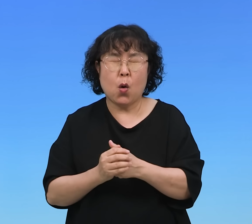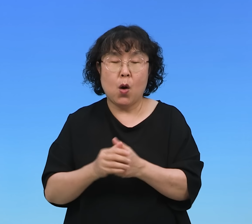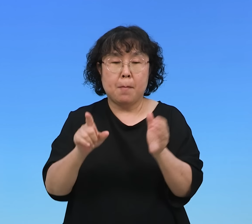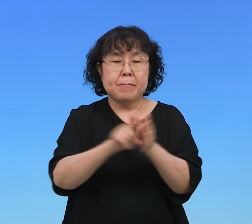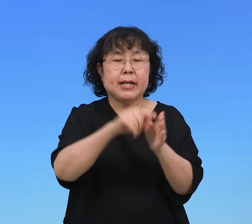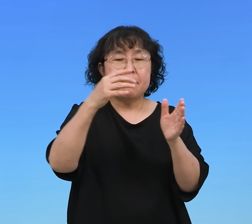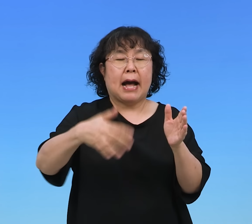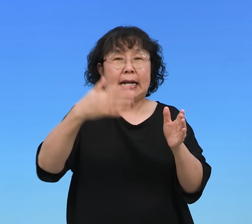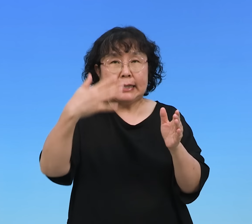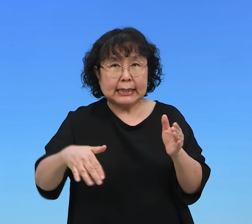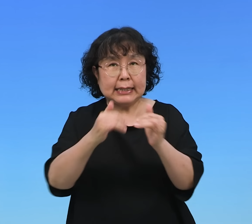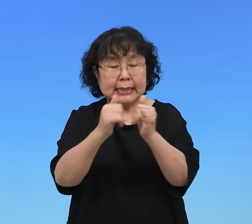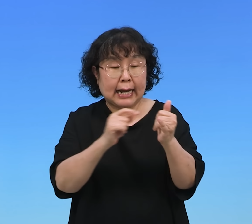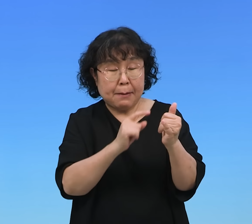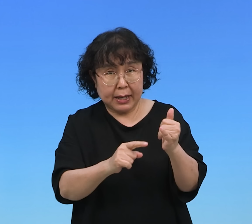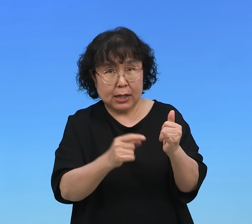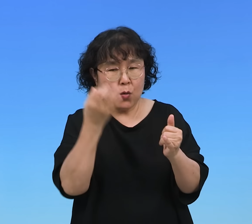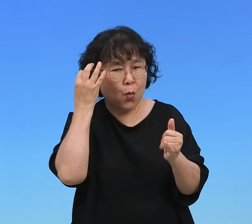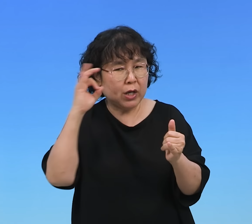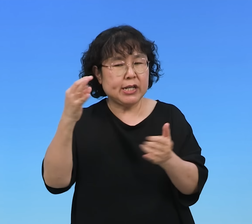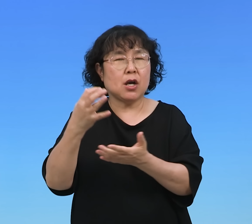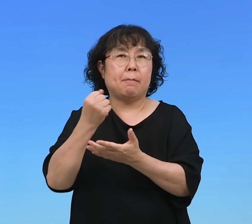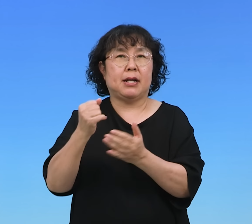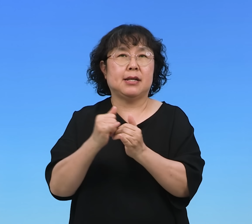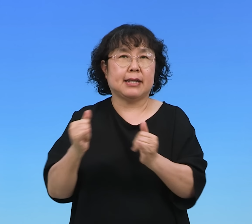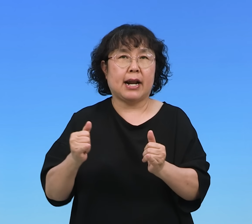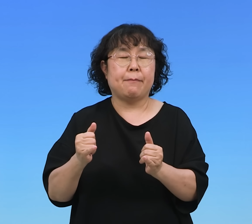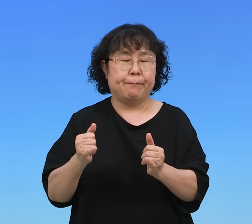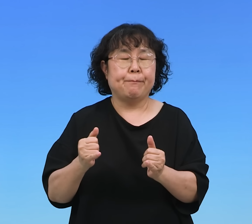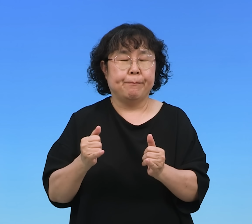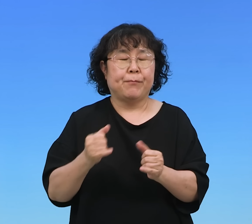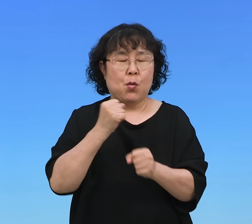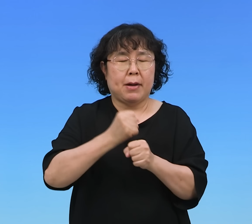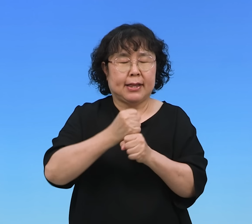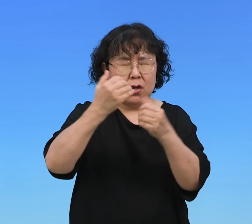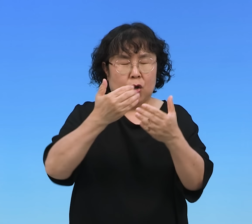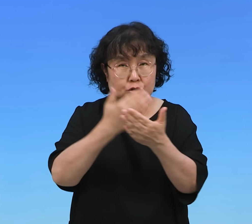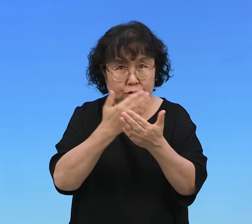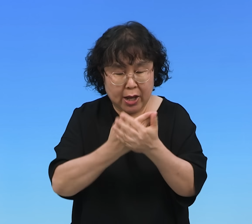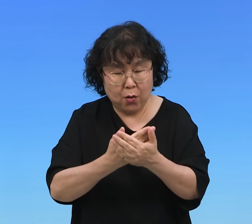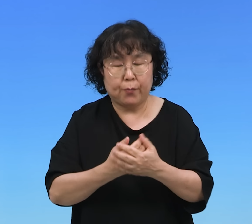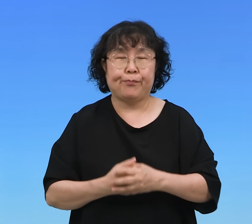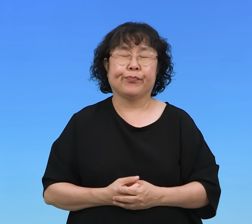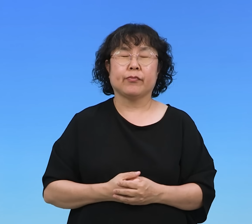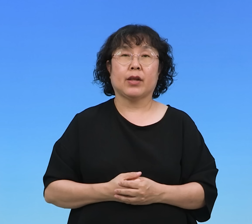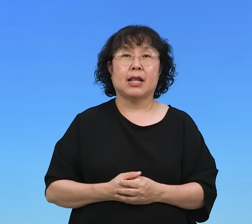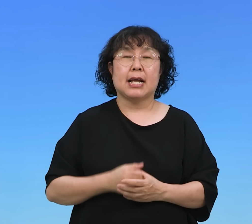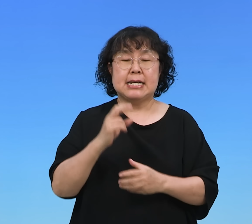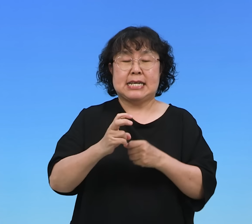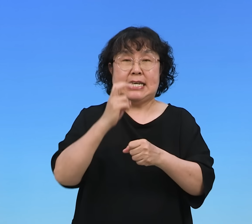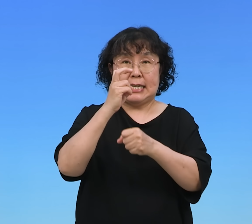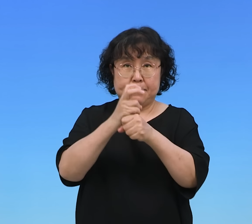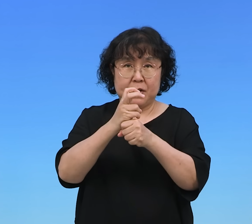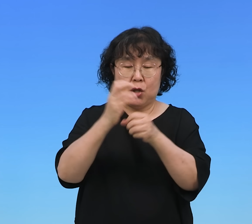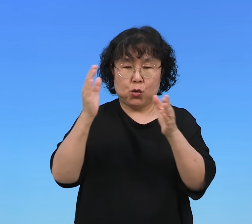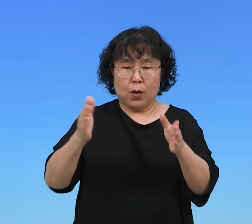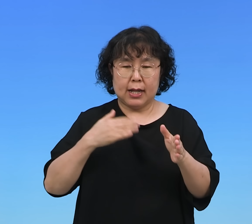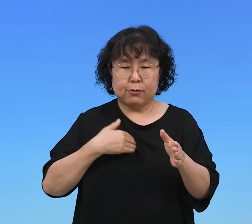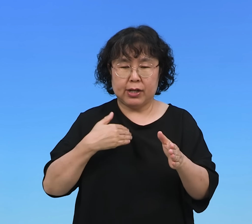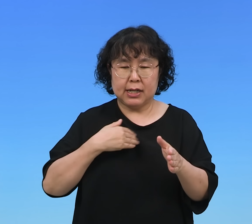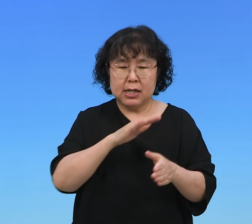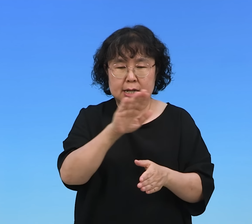안 믿는 사람들에게도 인정받는 교회 되게 해주시기 원합니다. 20년의 지난 발자취는요, 이 꿈을 따라온